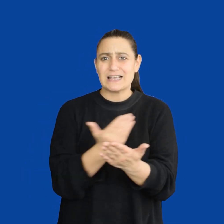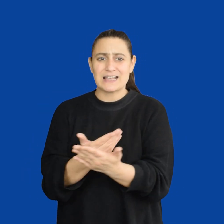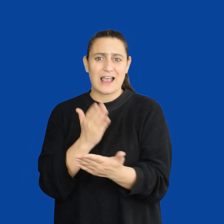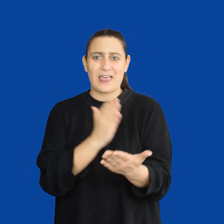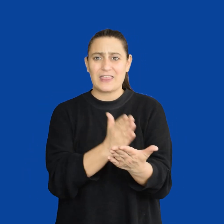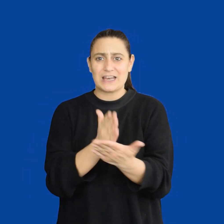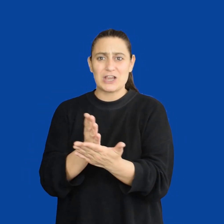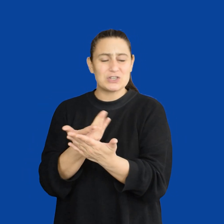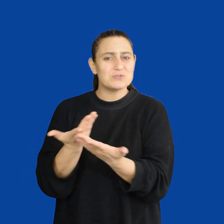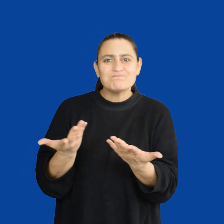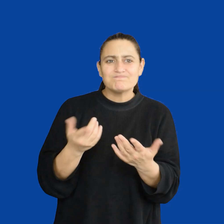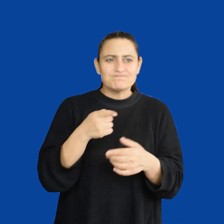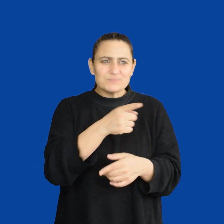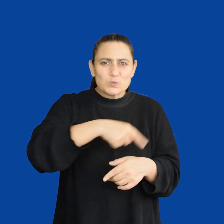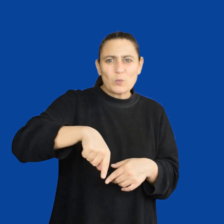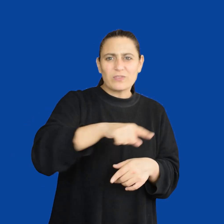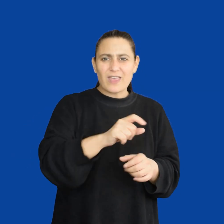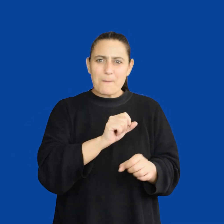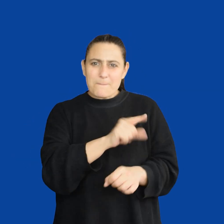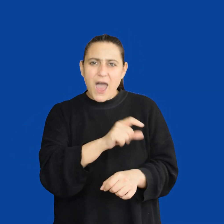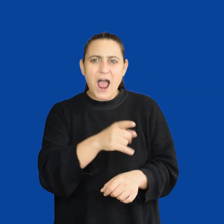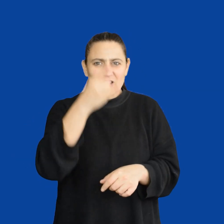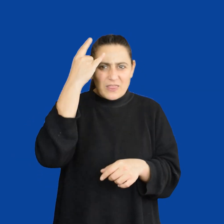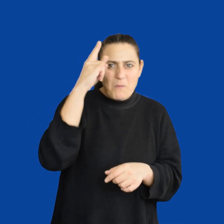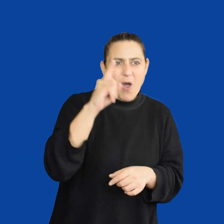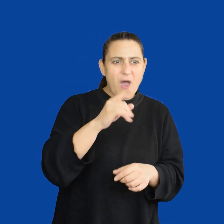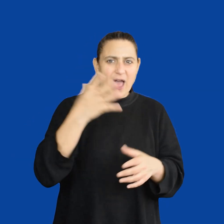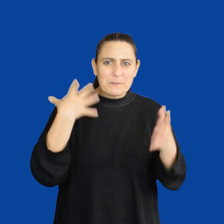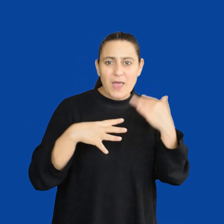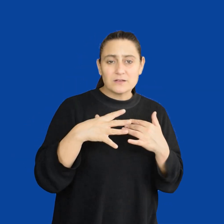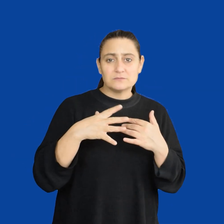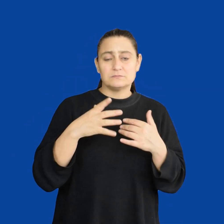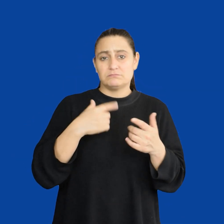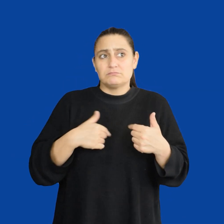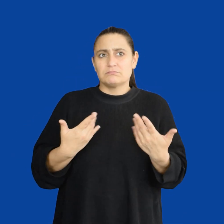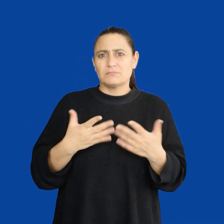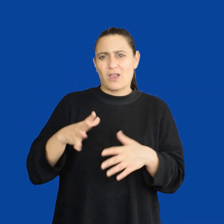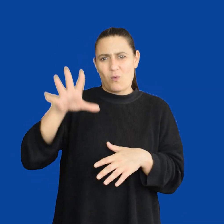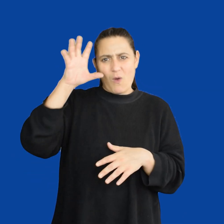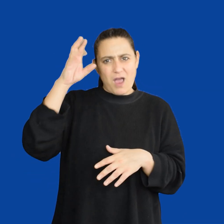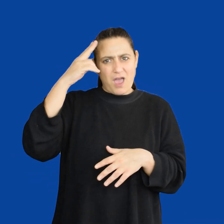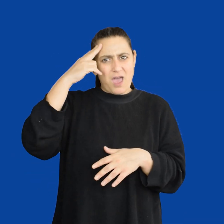de sus características humanas, privándolos de su individualidad y demonizando su mera